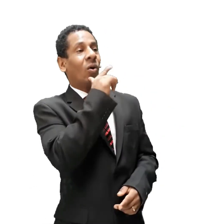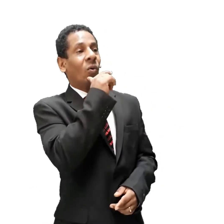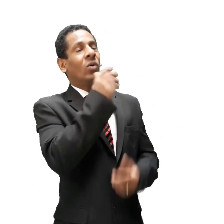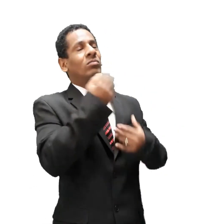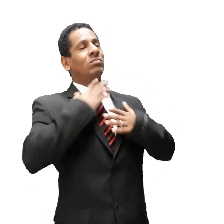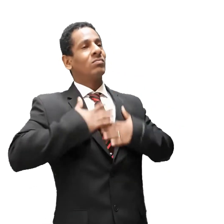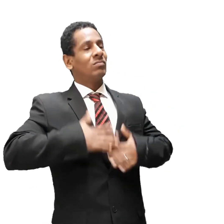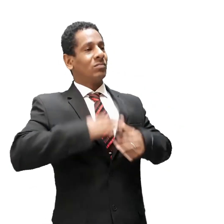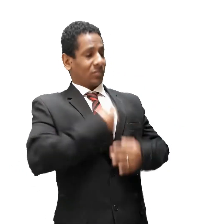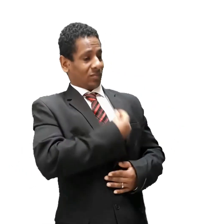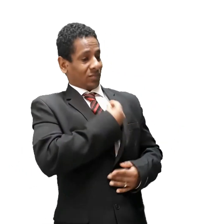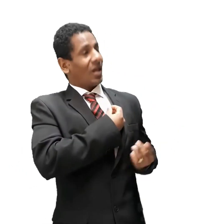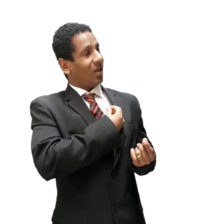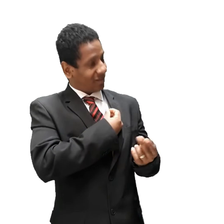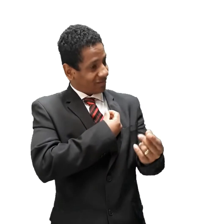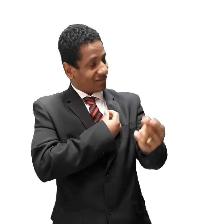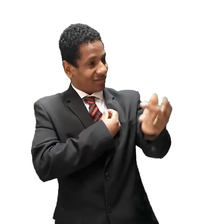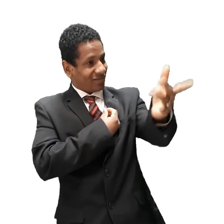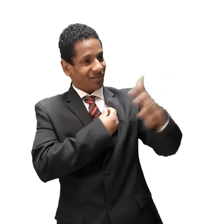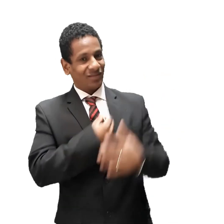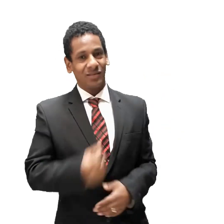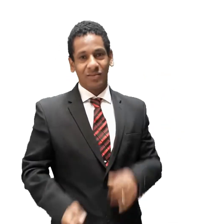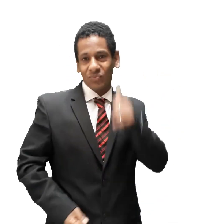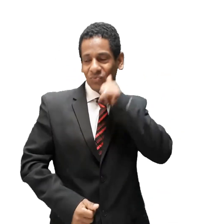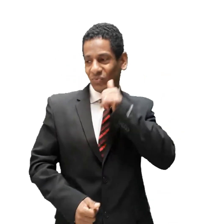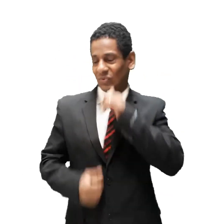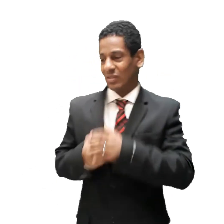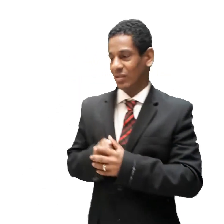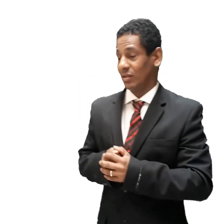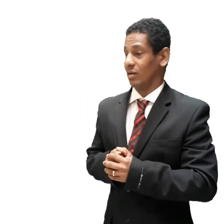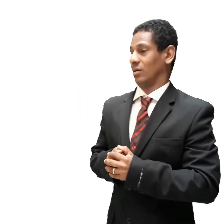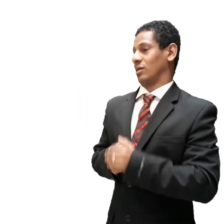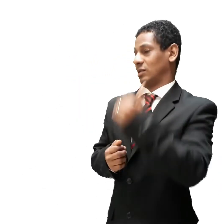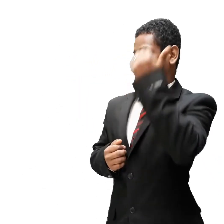E é uma água que dá, refrigera a vida eterna. E a mulher,